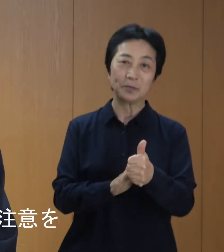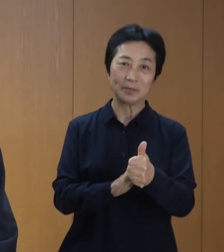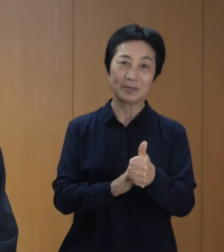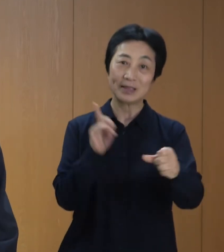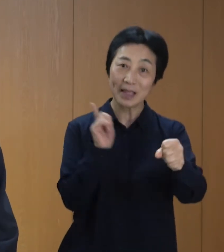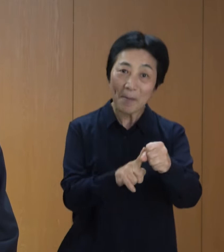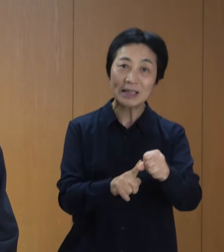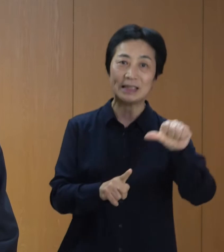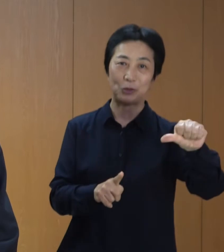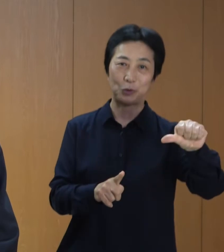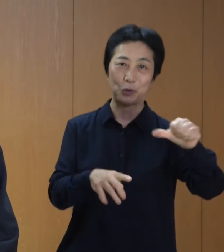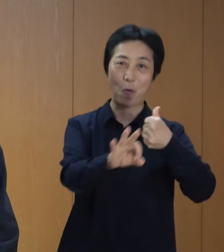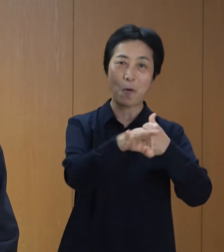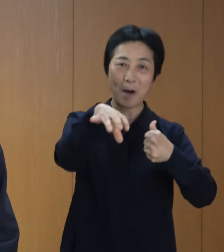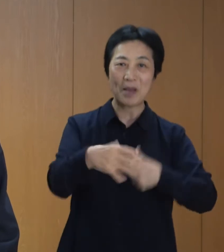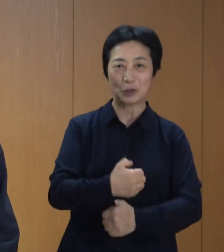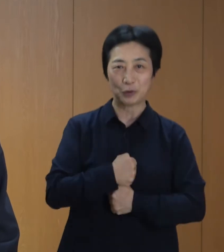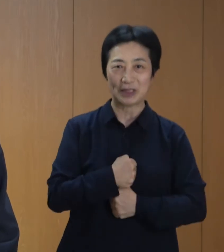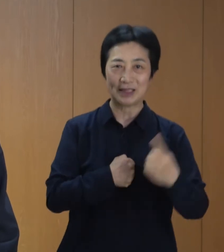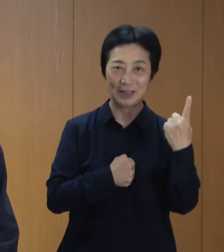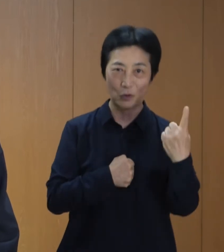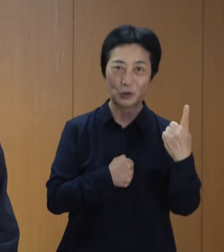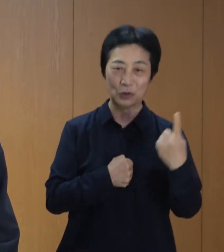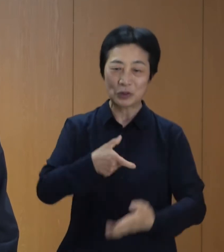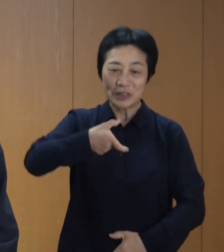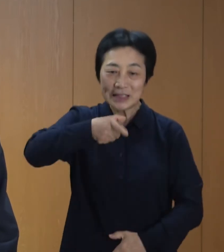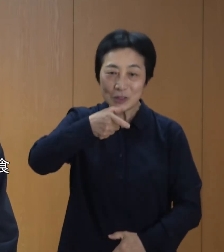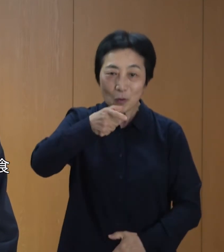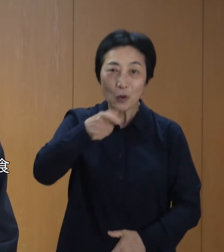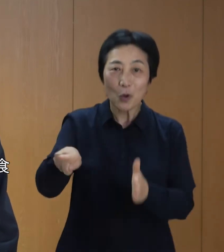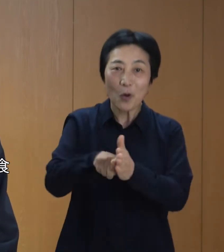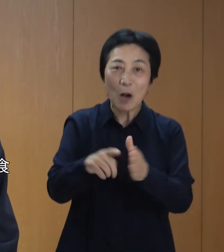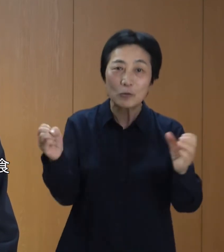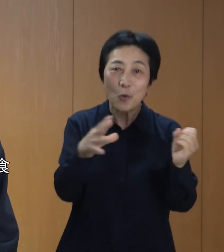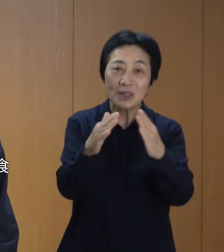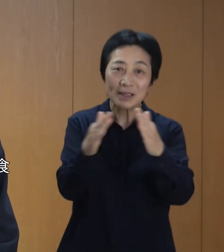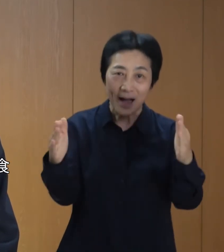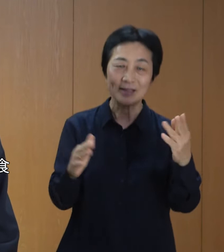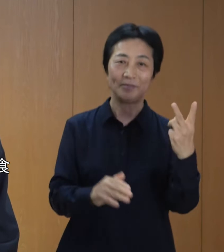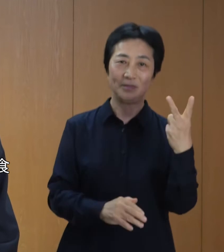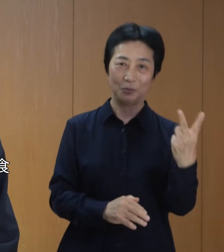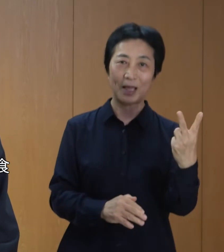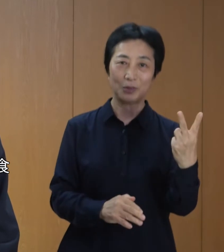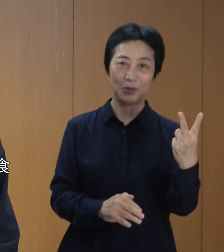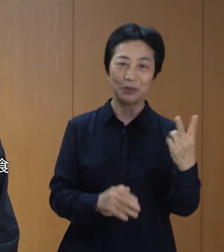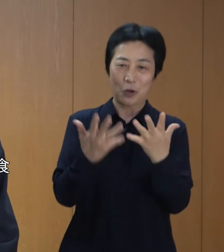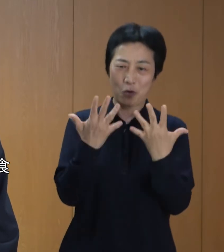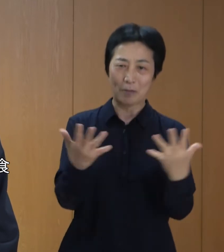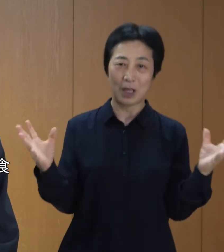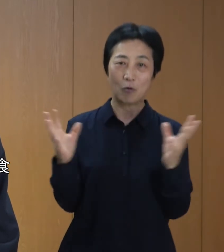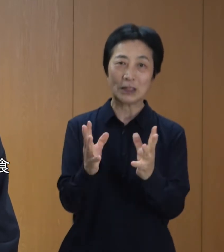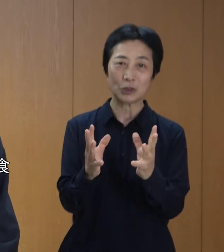ください。1つは飲酒を伴う懇親会など、2つは大人数や長時間に及ぶ飲